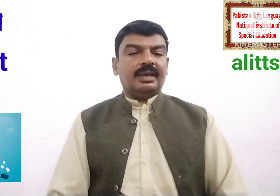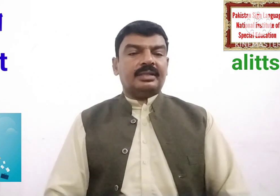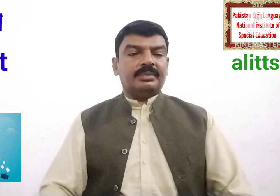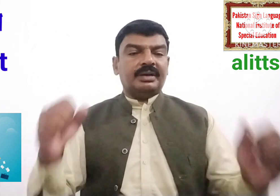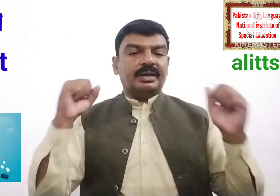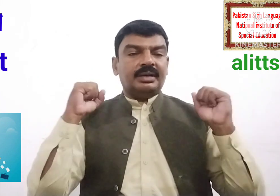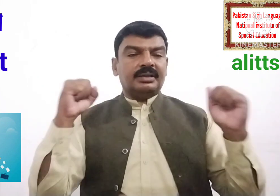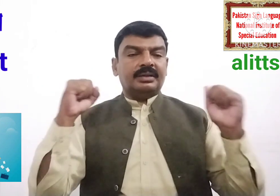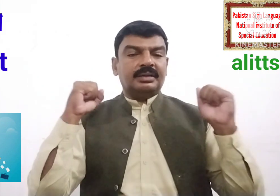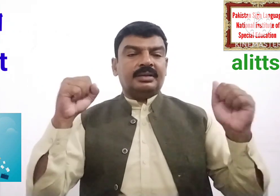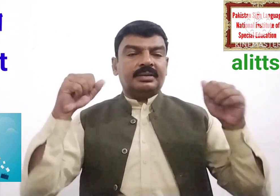एतबार,